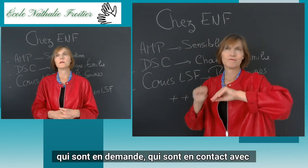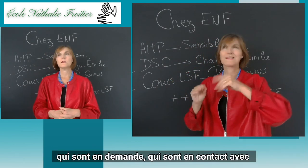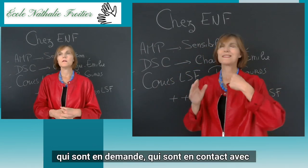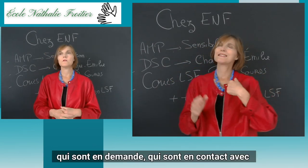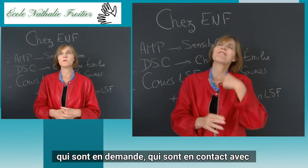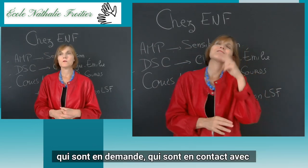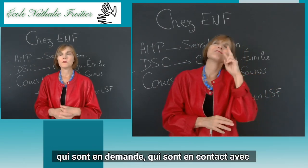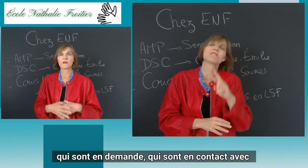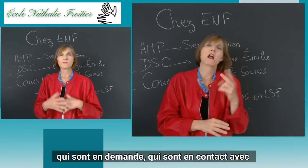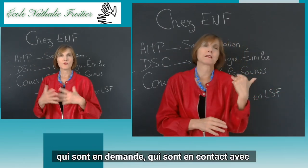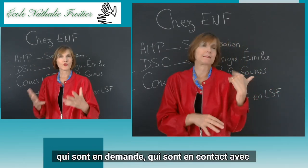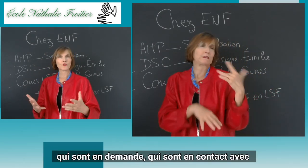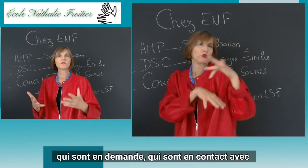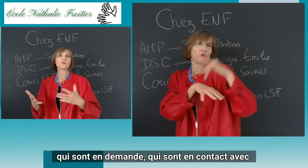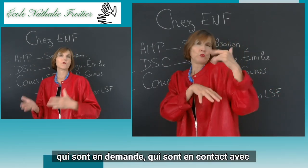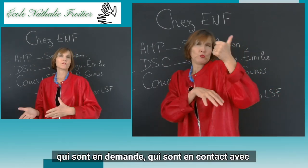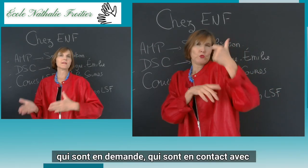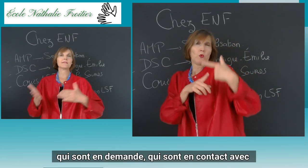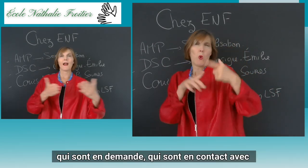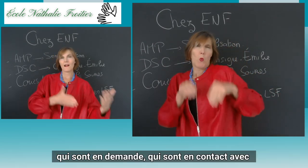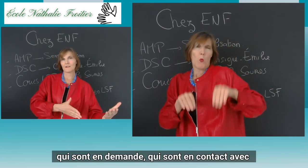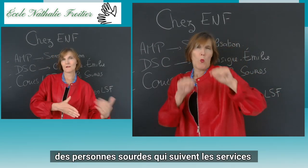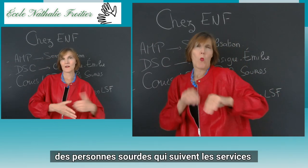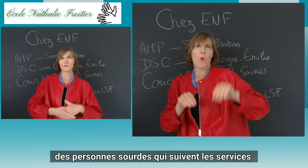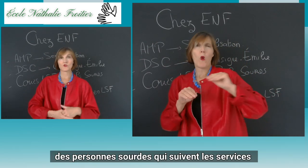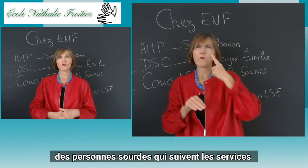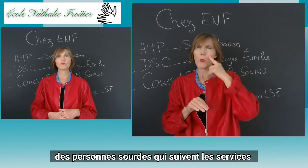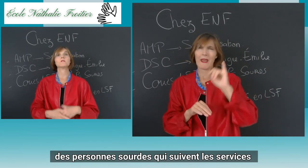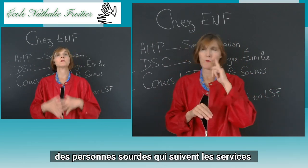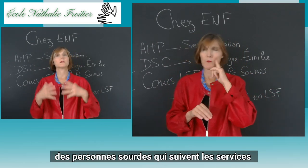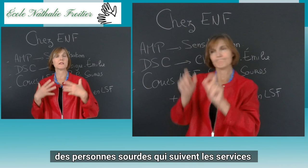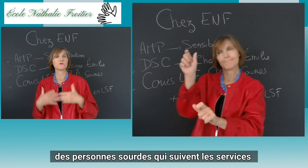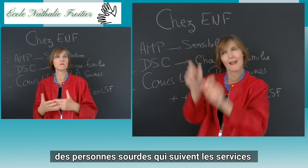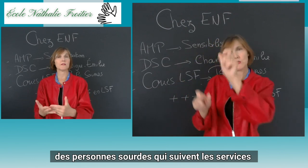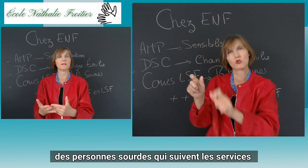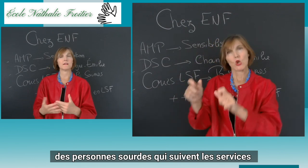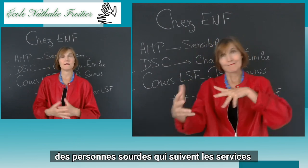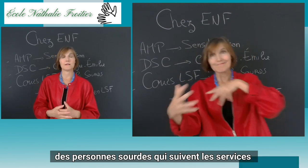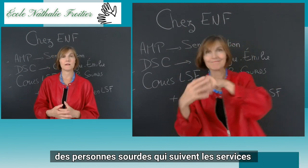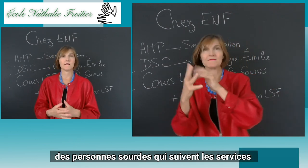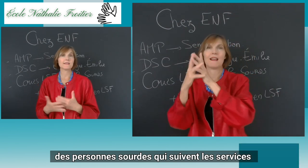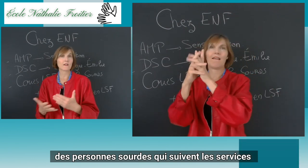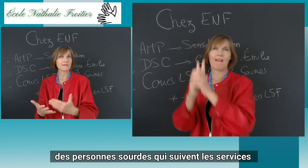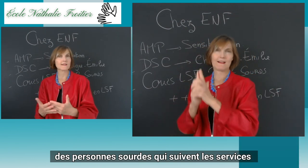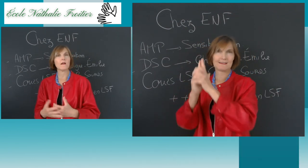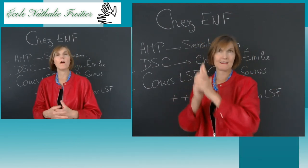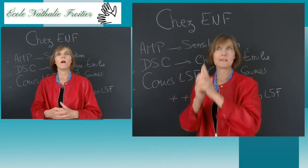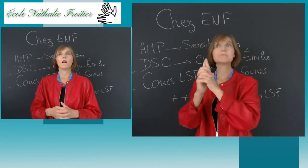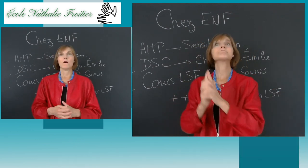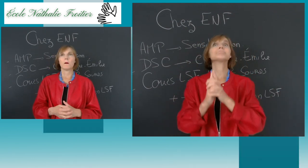qui des personnes entendantes qui sont en contact avec des personnes sourdes qui suivent les services